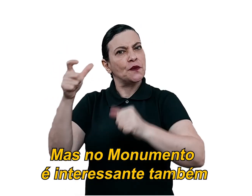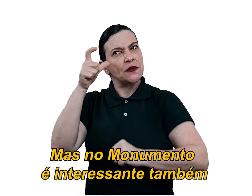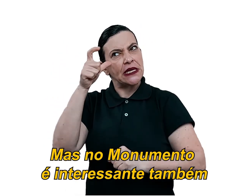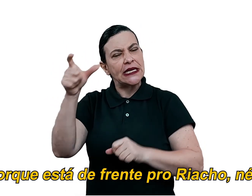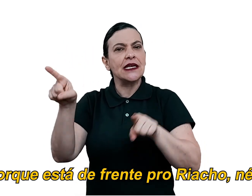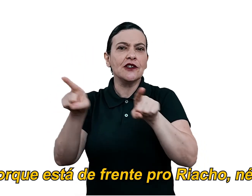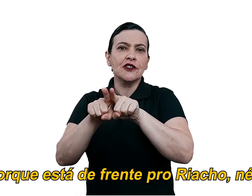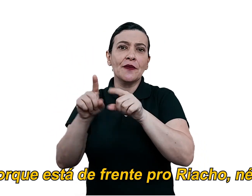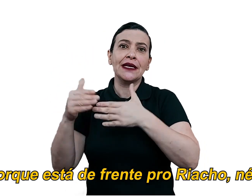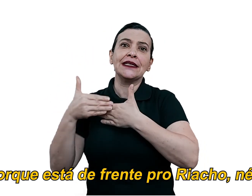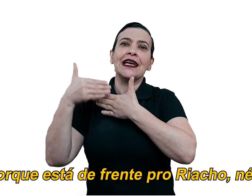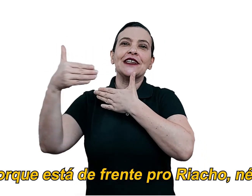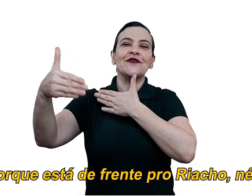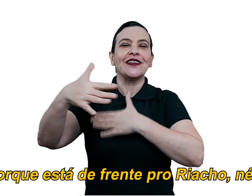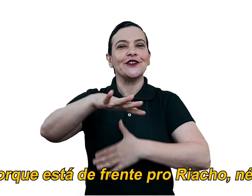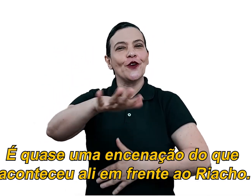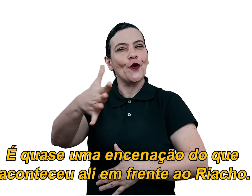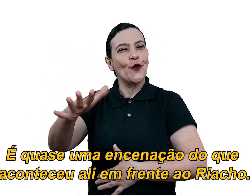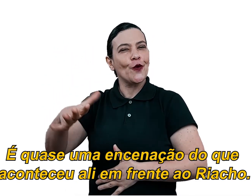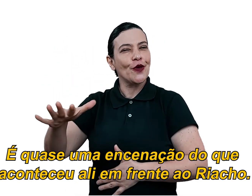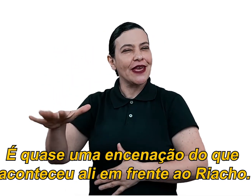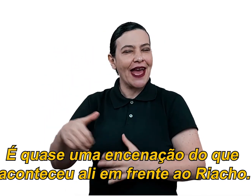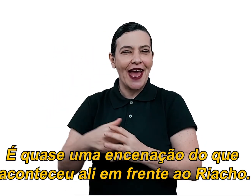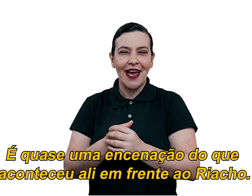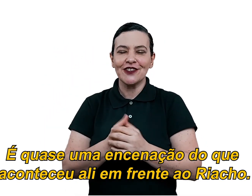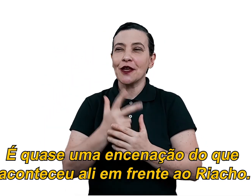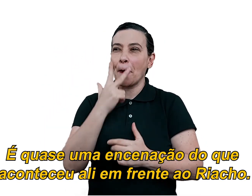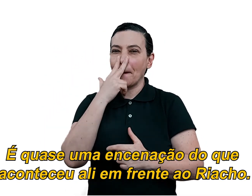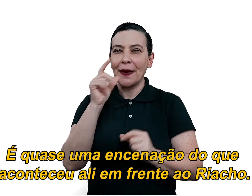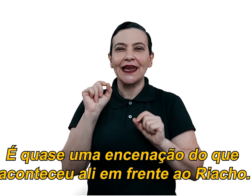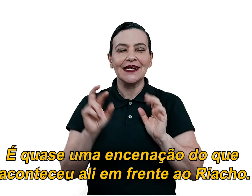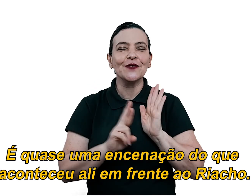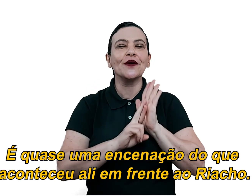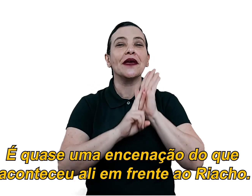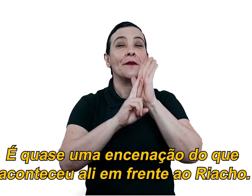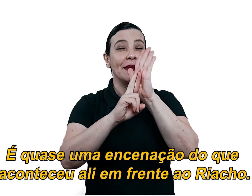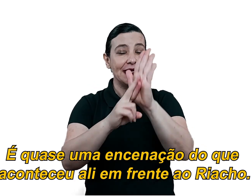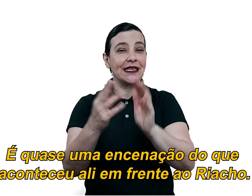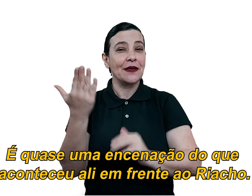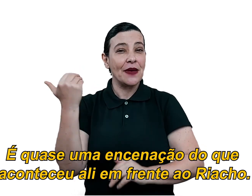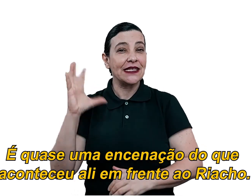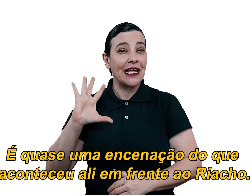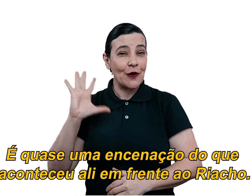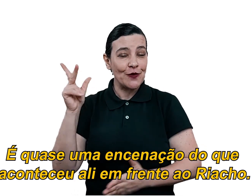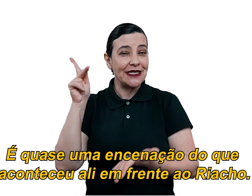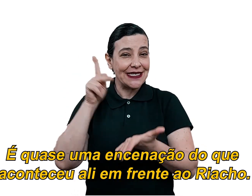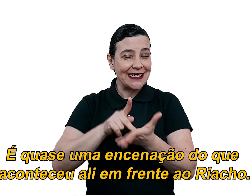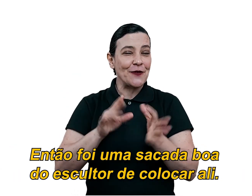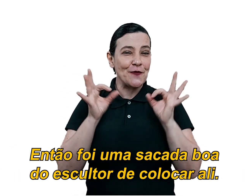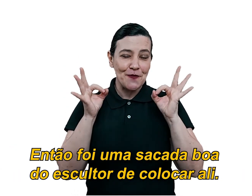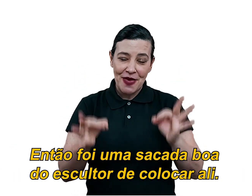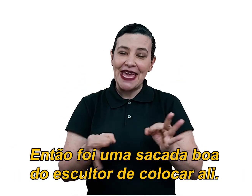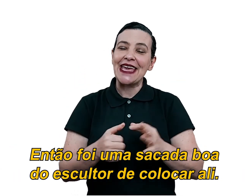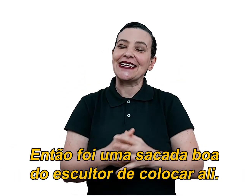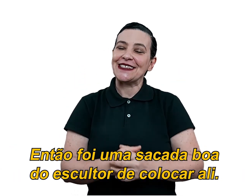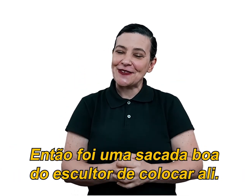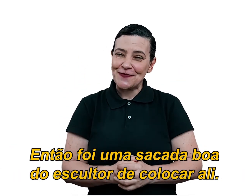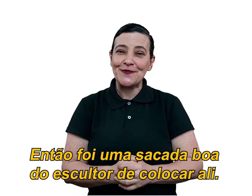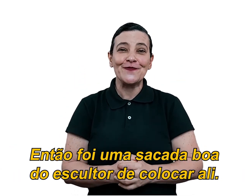porque está de frente para o riacho, né, é quase uma encenação do que aconteceu ali em frente ao riacho. Então foi uma